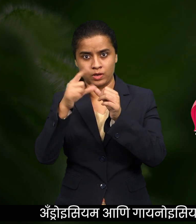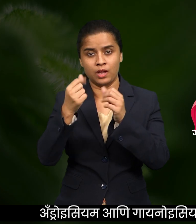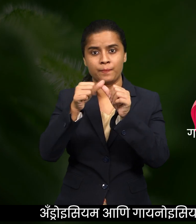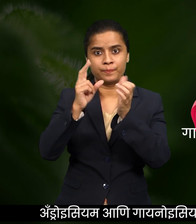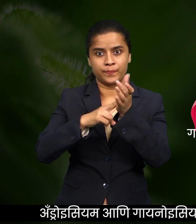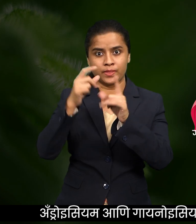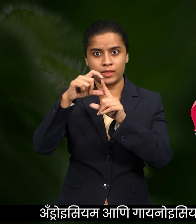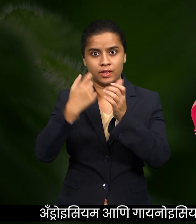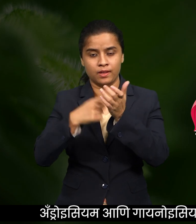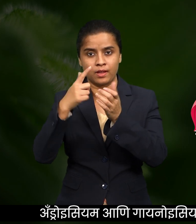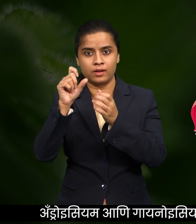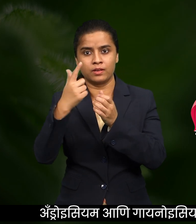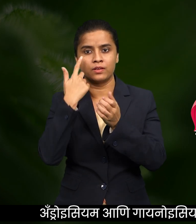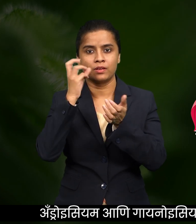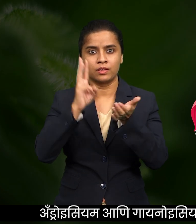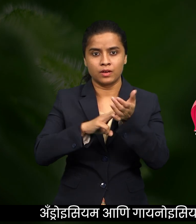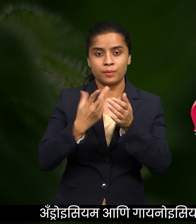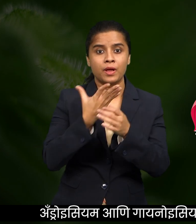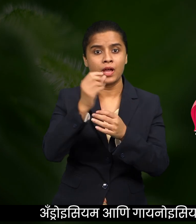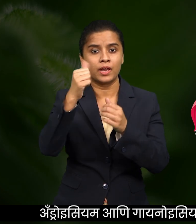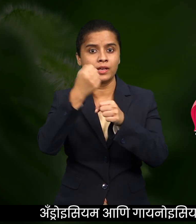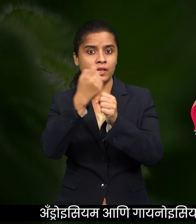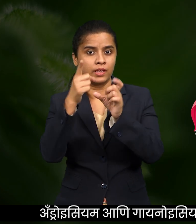रिसेप्टिकलवर धारलेले आधारला असतात.